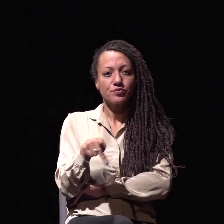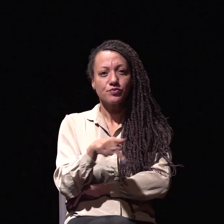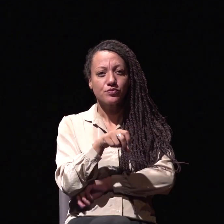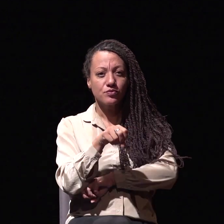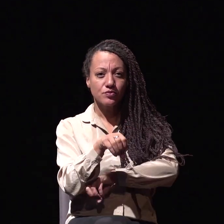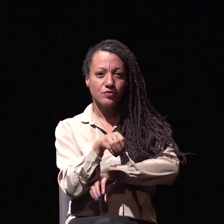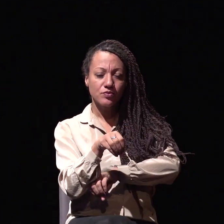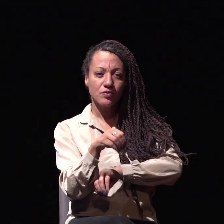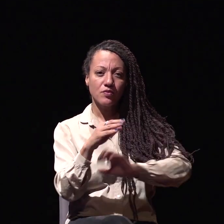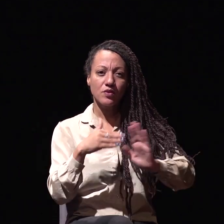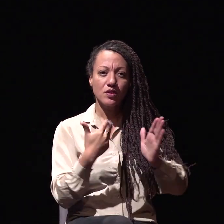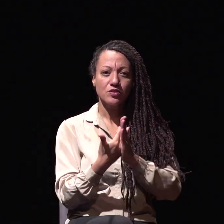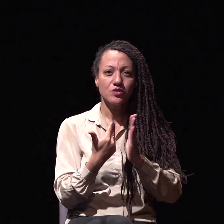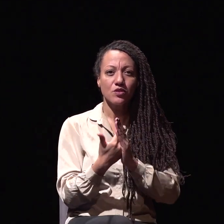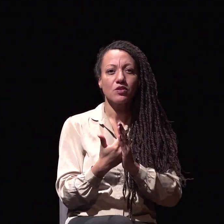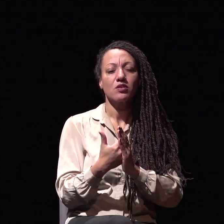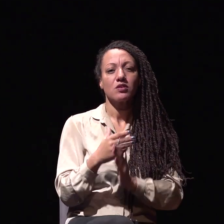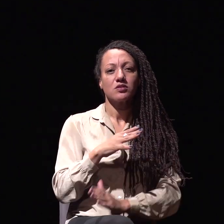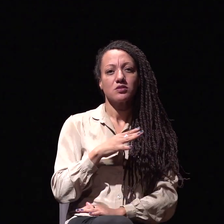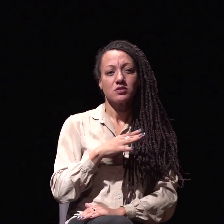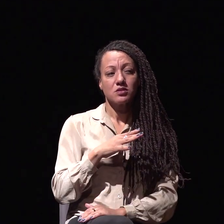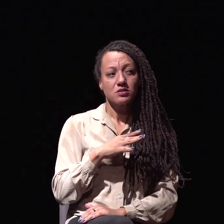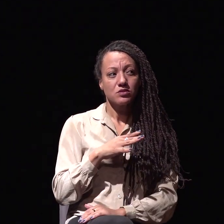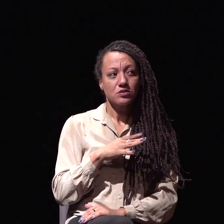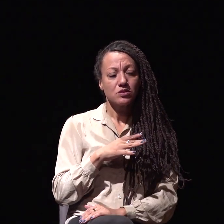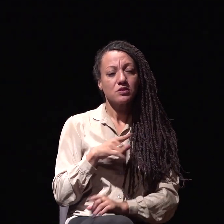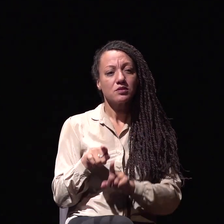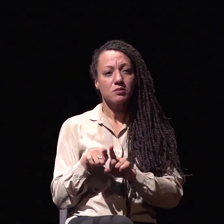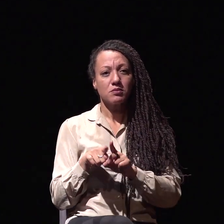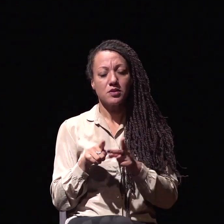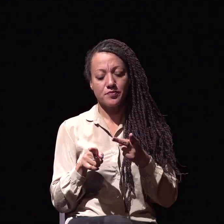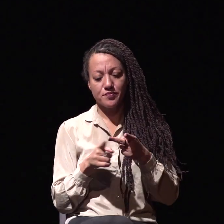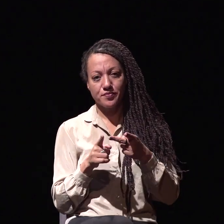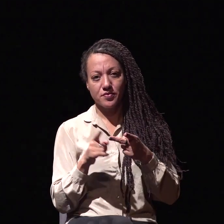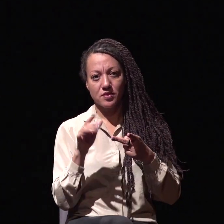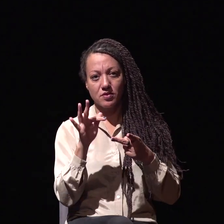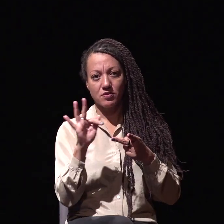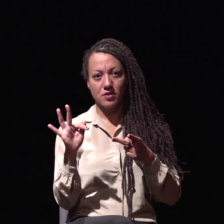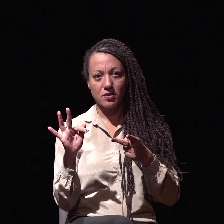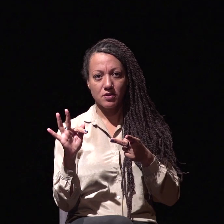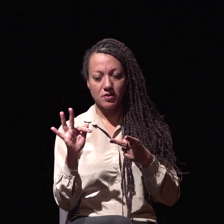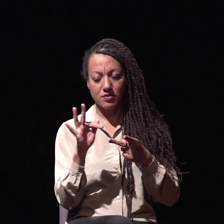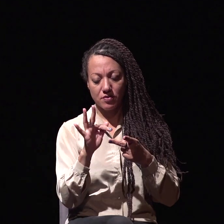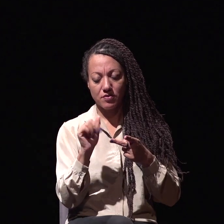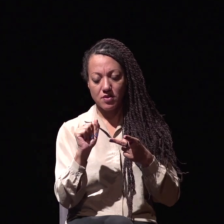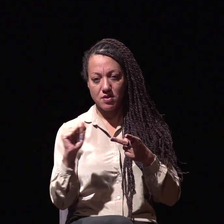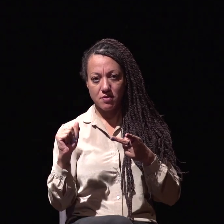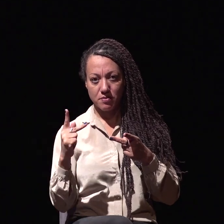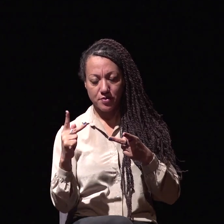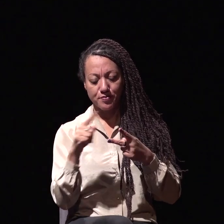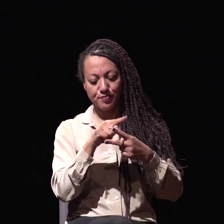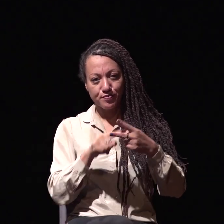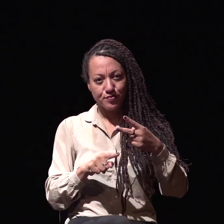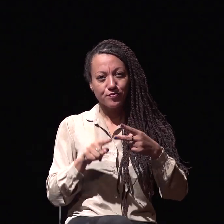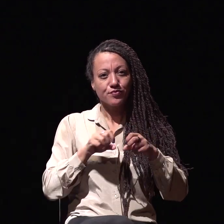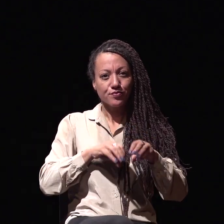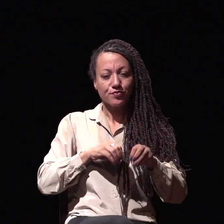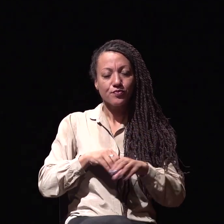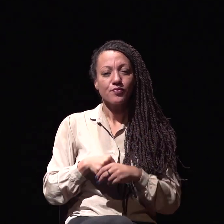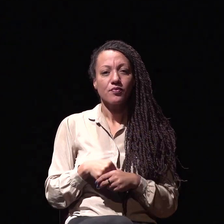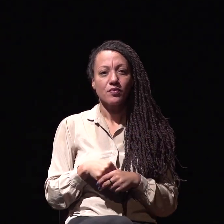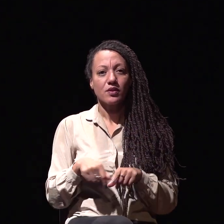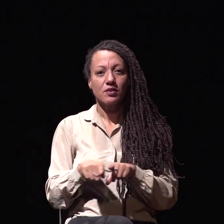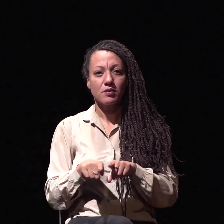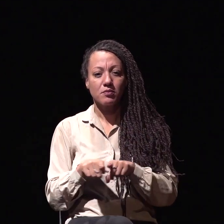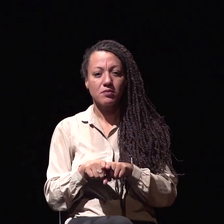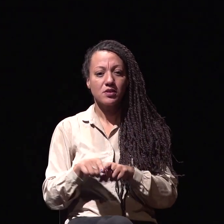2006 na Escola da Cidade, atualmente também na FAAP, aqui em São Paulo. Professora convidada no MIT, Centro